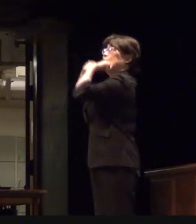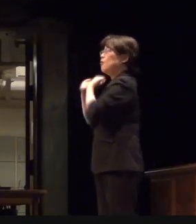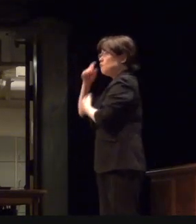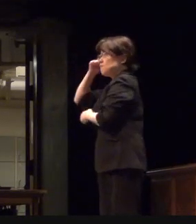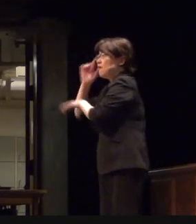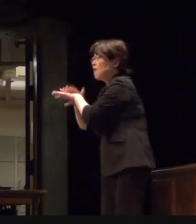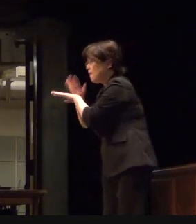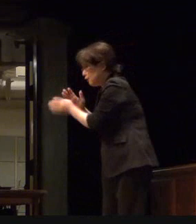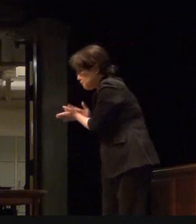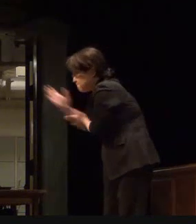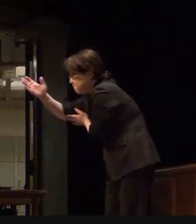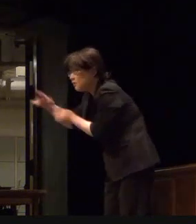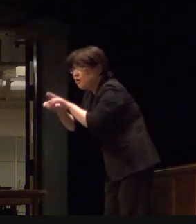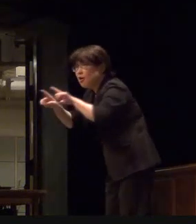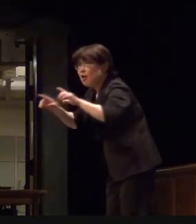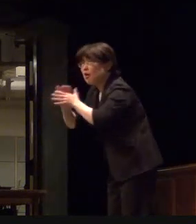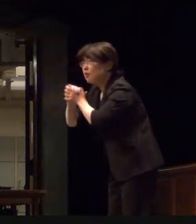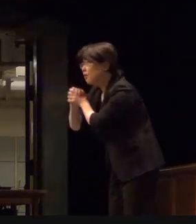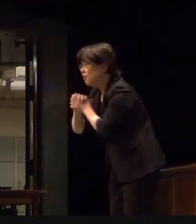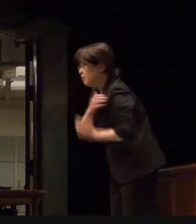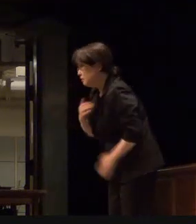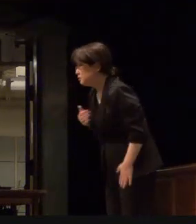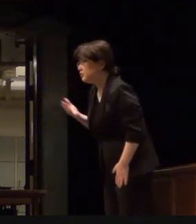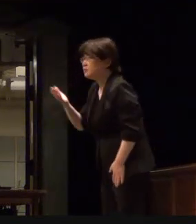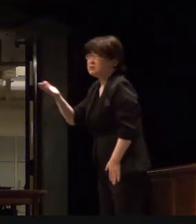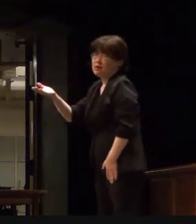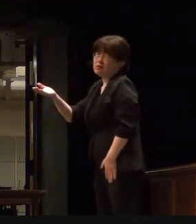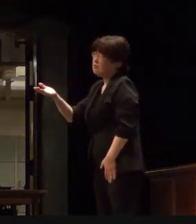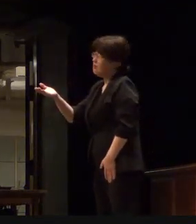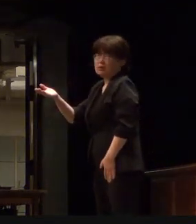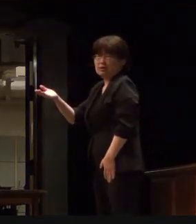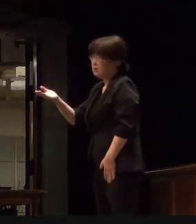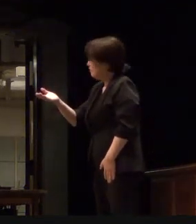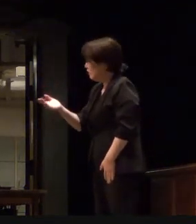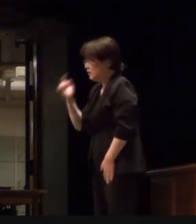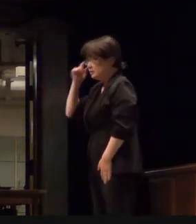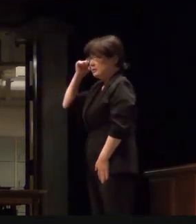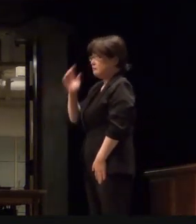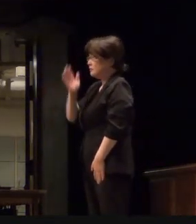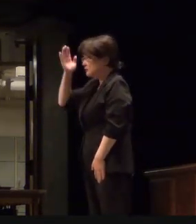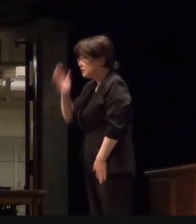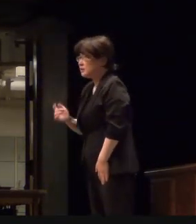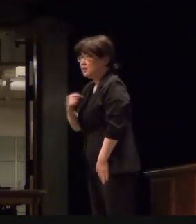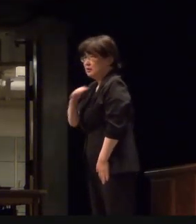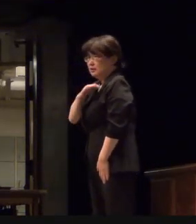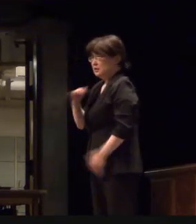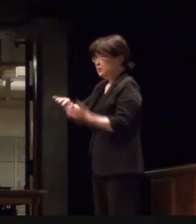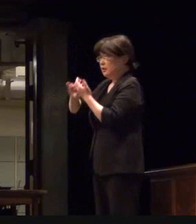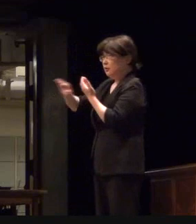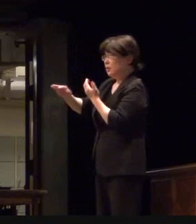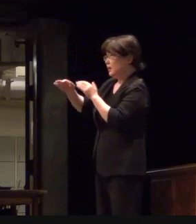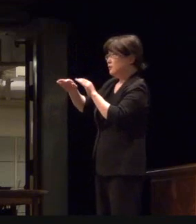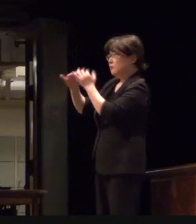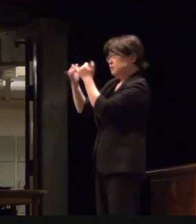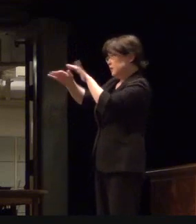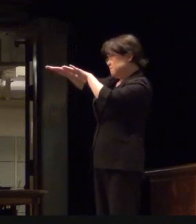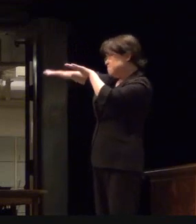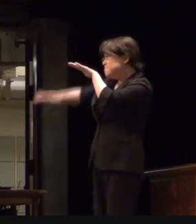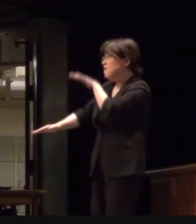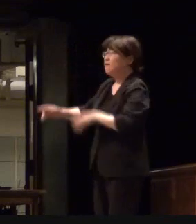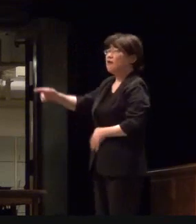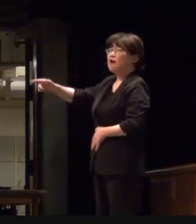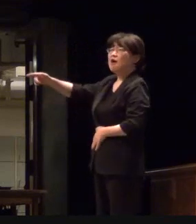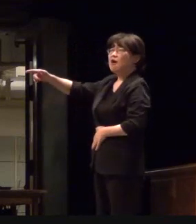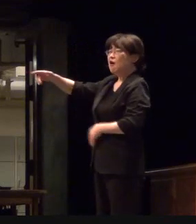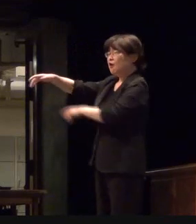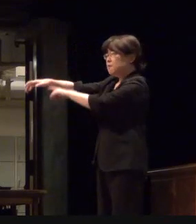ことです。そのことに気づかなければいけないと思うし、私たちは他の人たちを犠牲にするという、そういう原